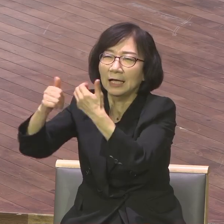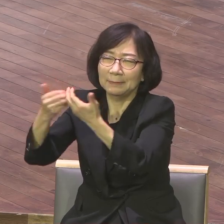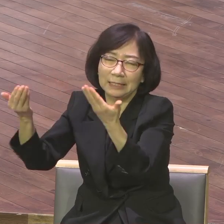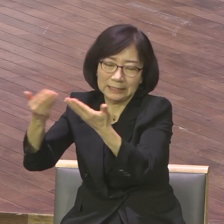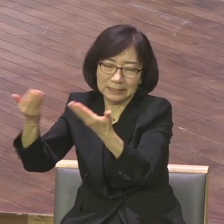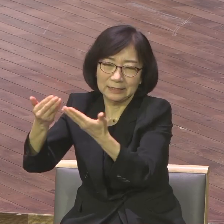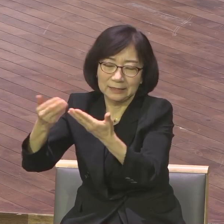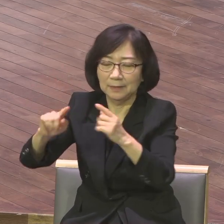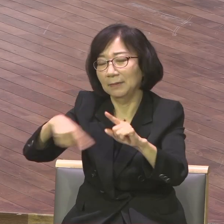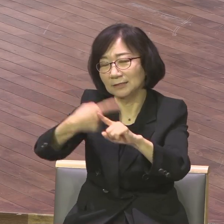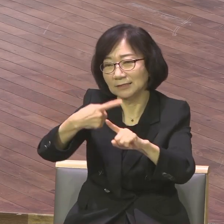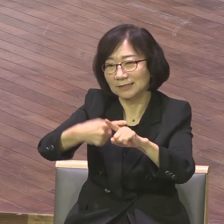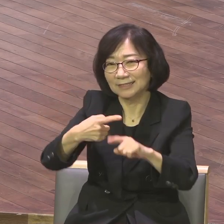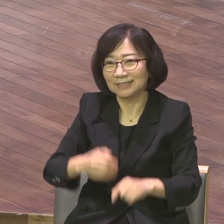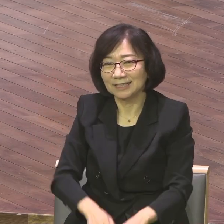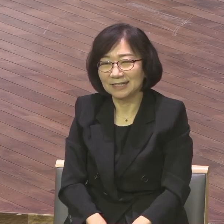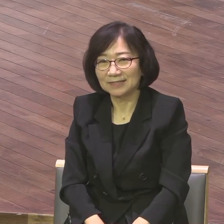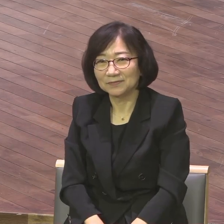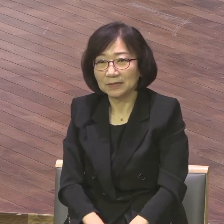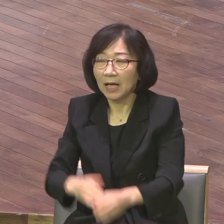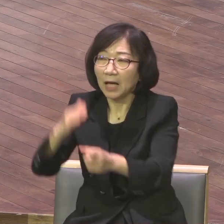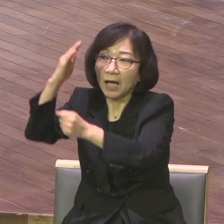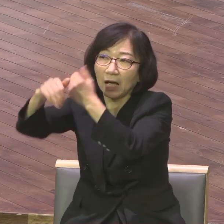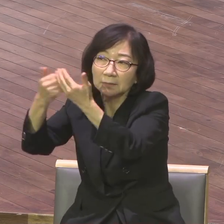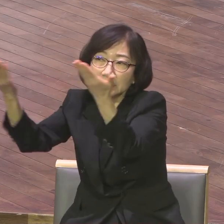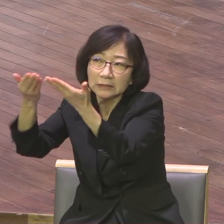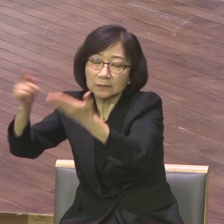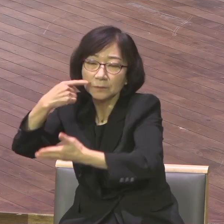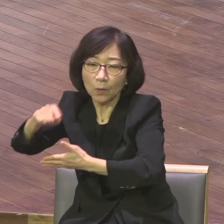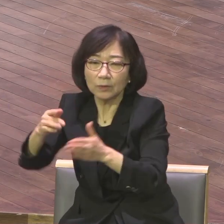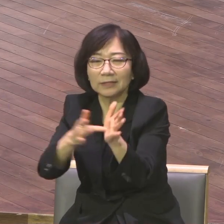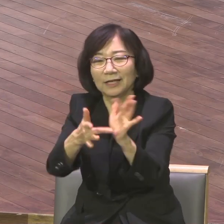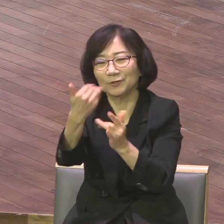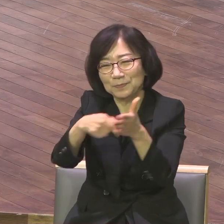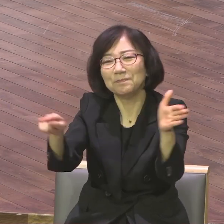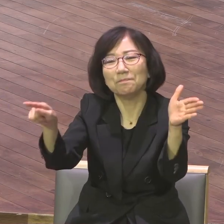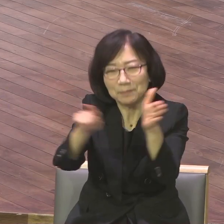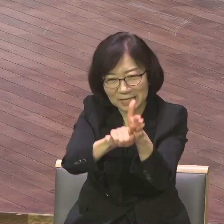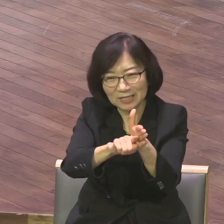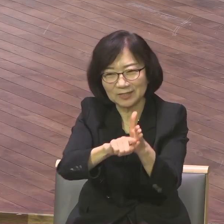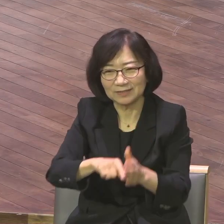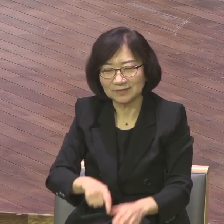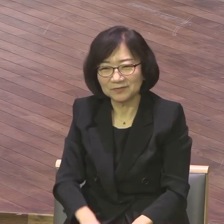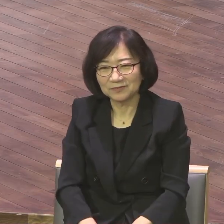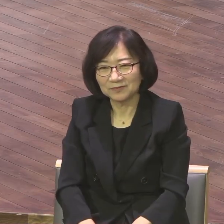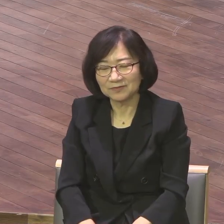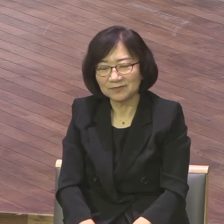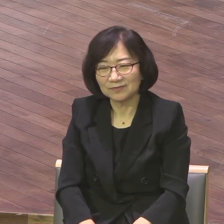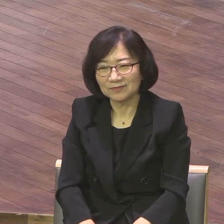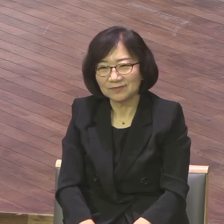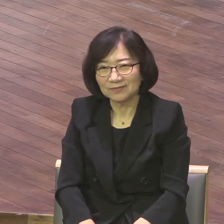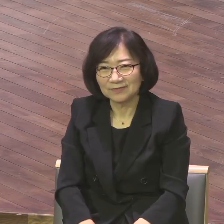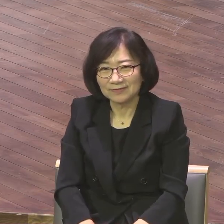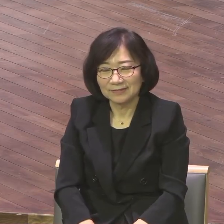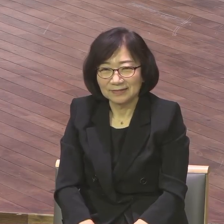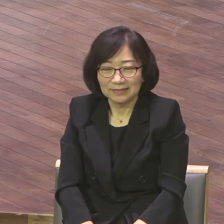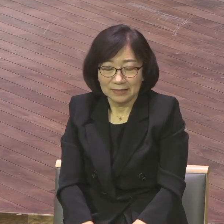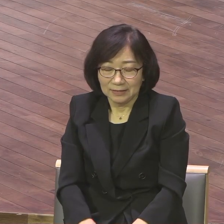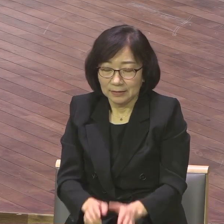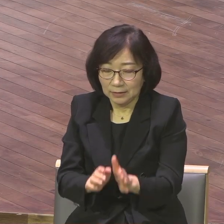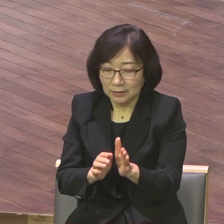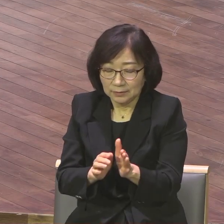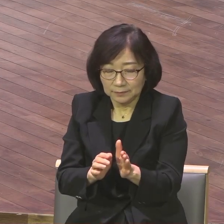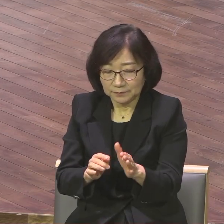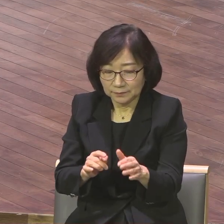것이에요. 굉장히 중요한 말입니다. 굉장히 중요한 말입니다. 예수를